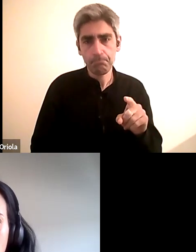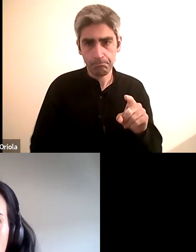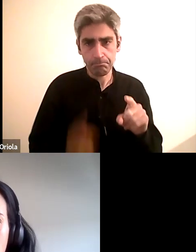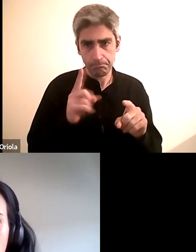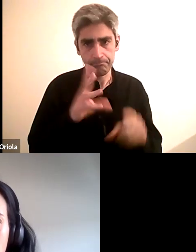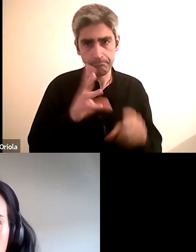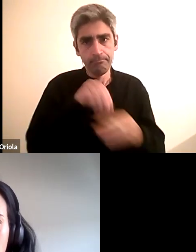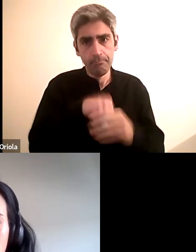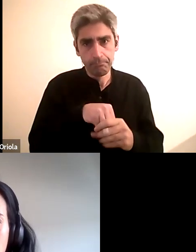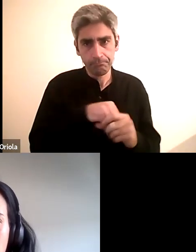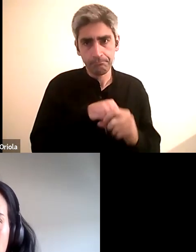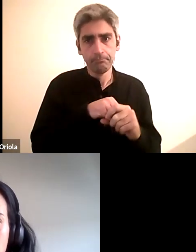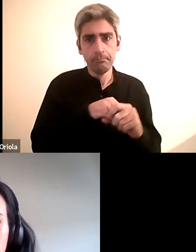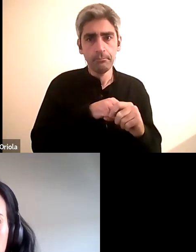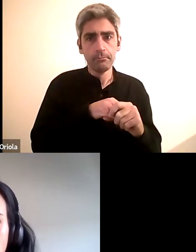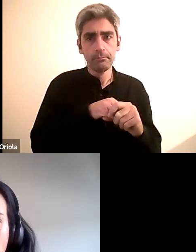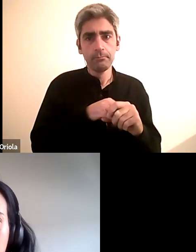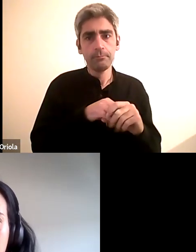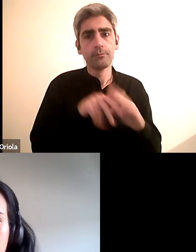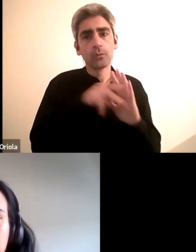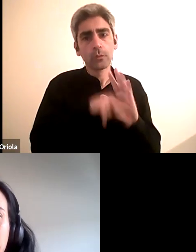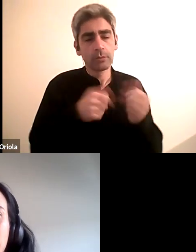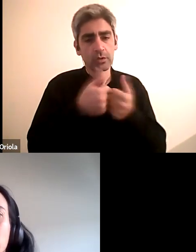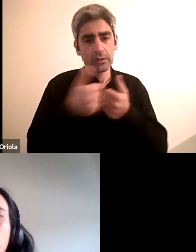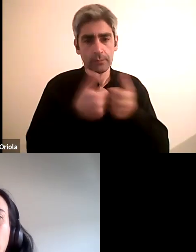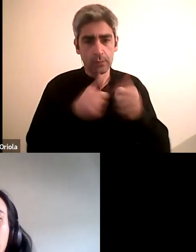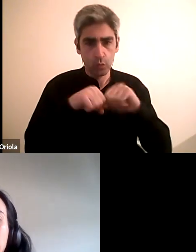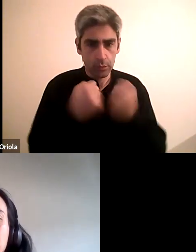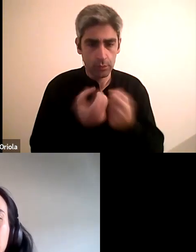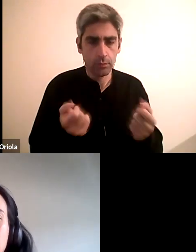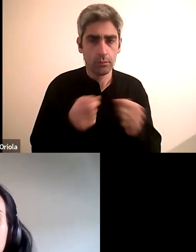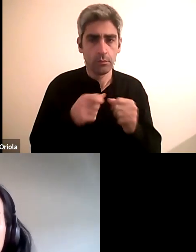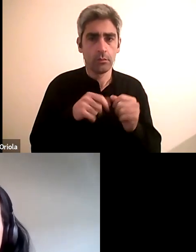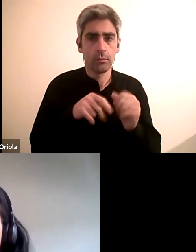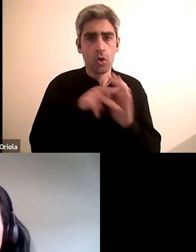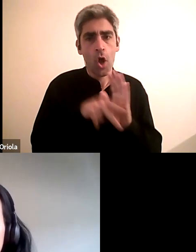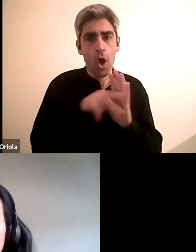incorporar as normas de distanciamento social, as normas de